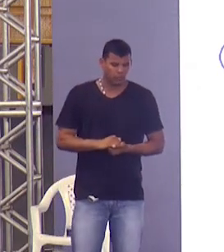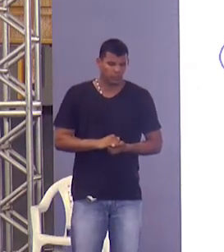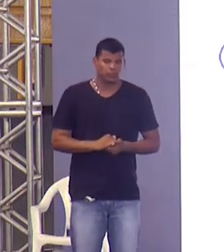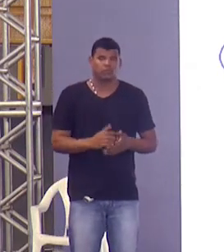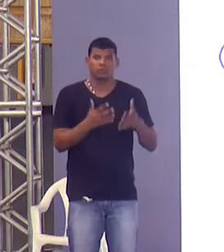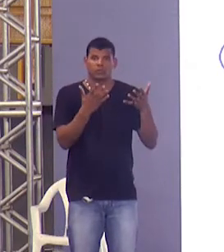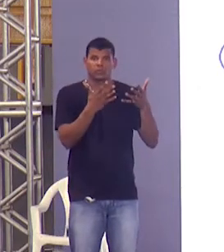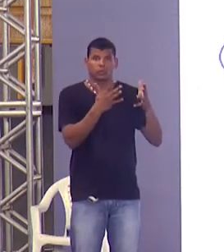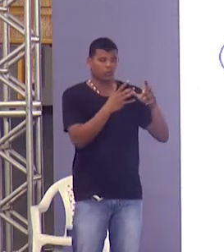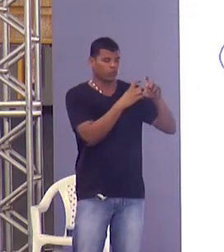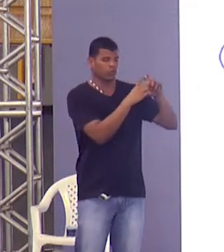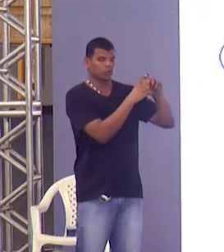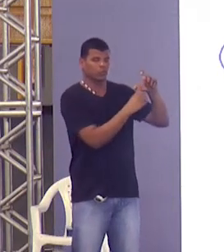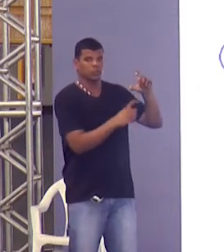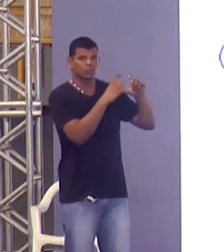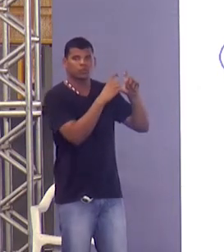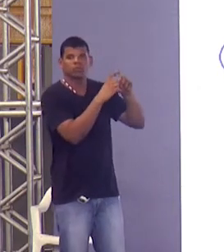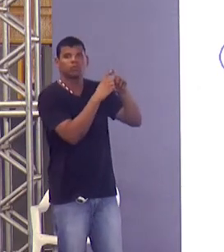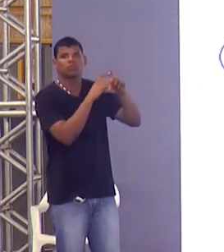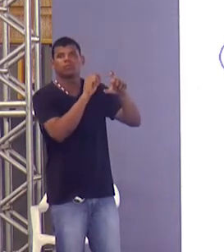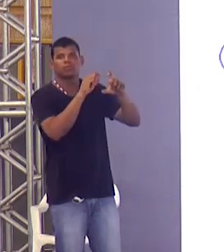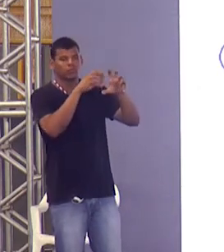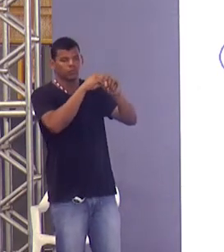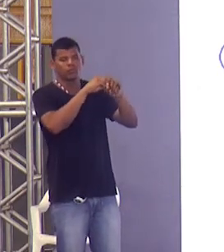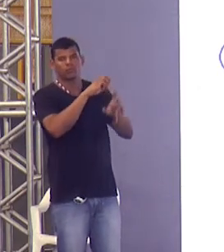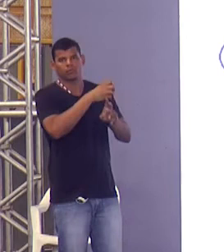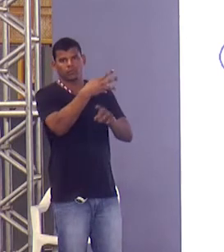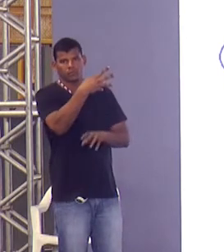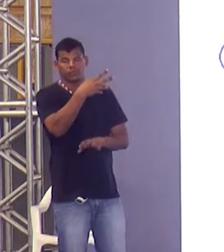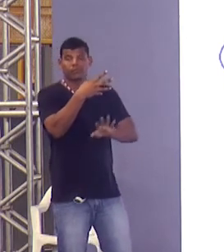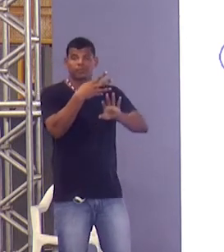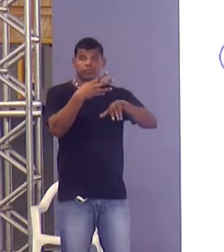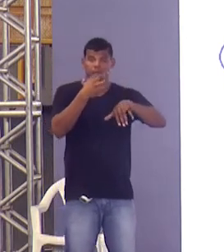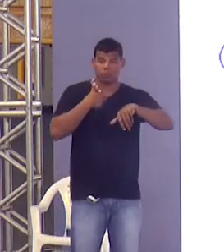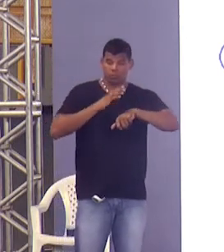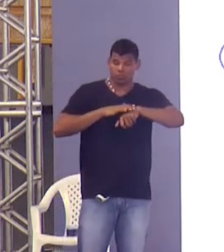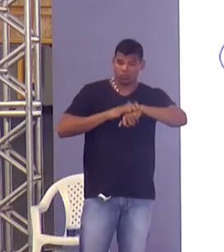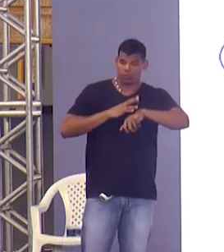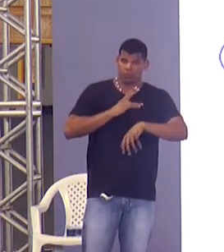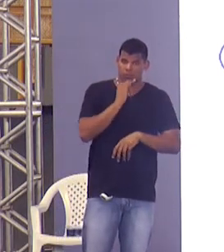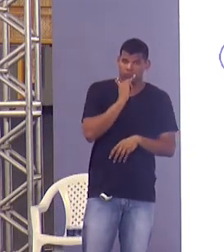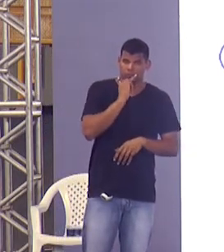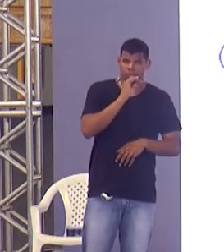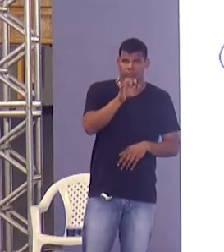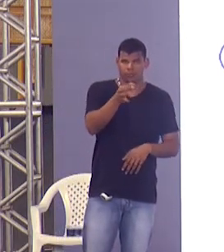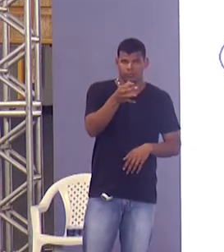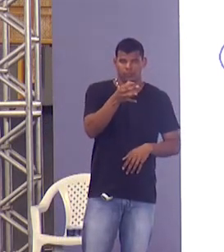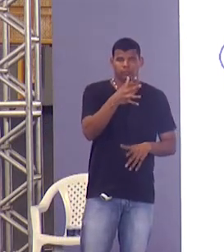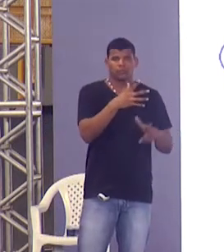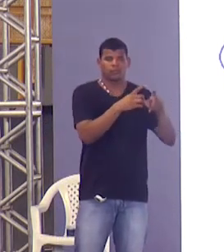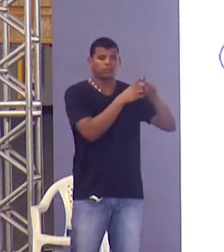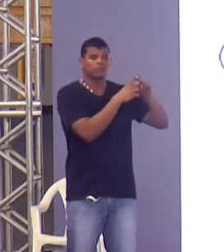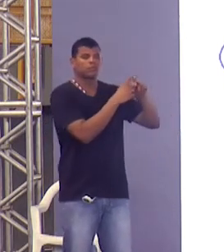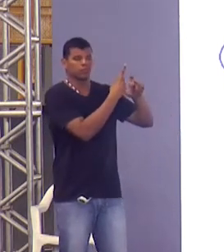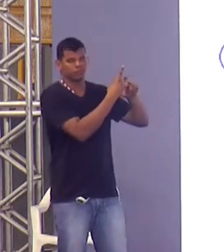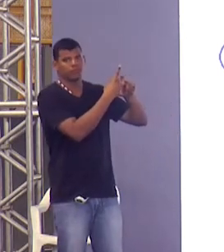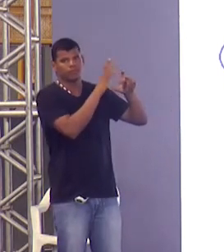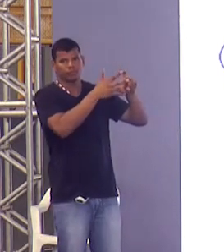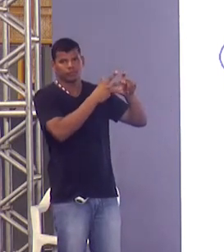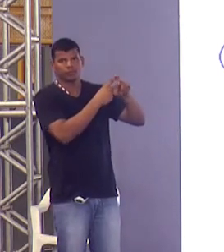com 4, já que eu estou dando um exemplo. E agora, gente, a terceira bolinha tem que ser